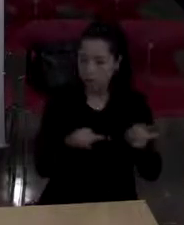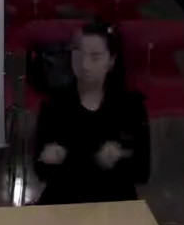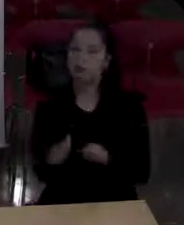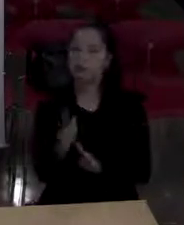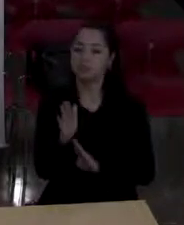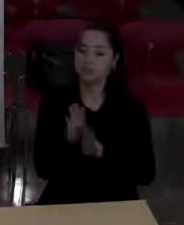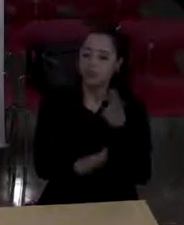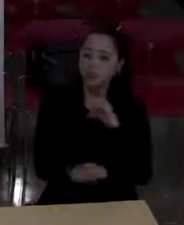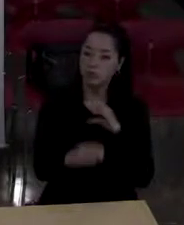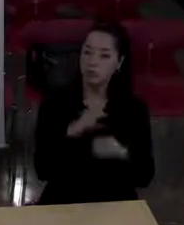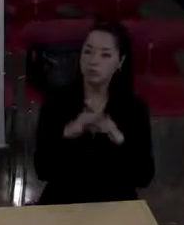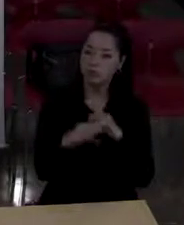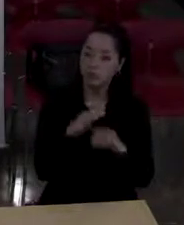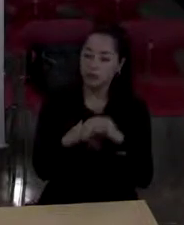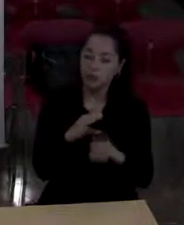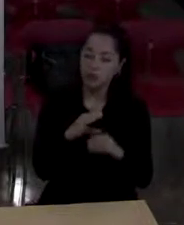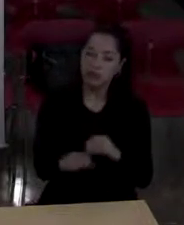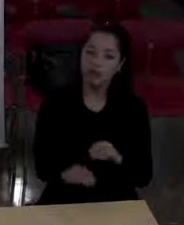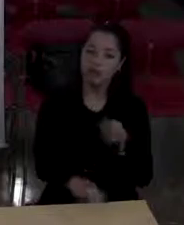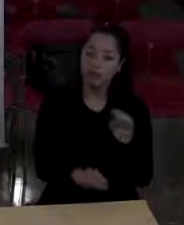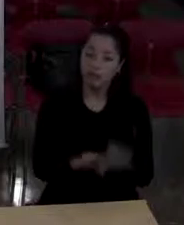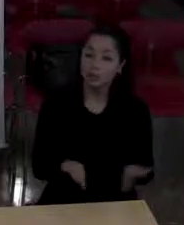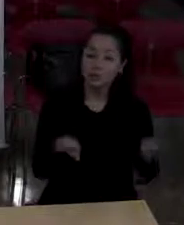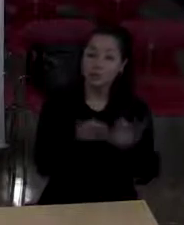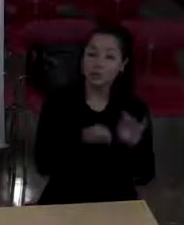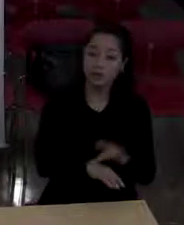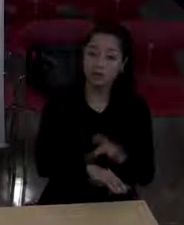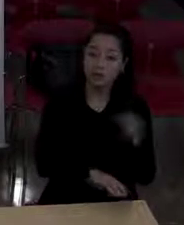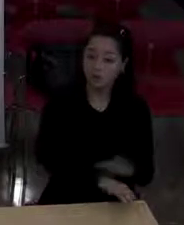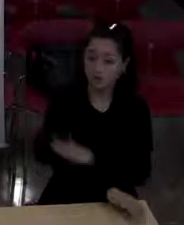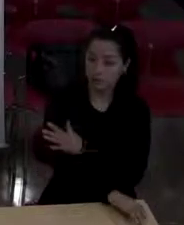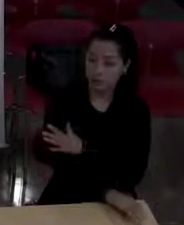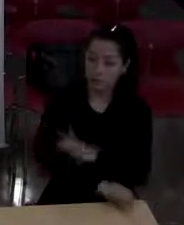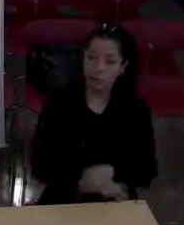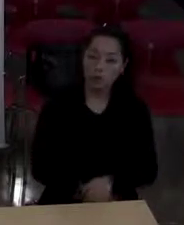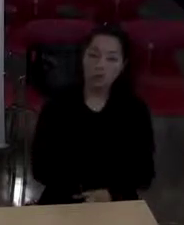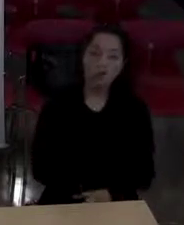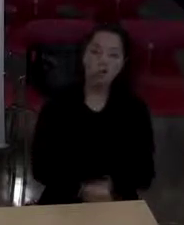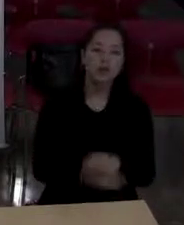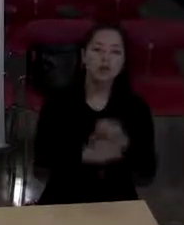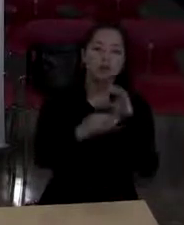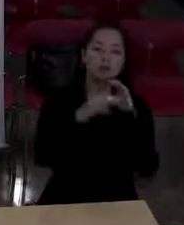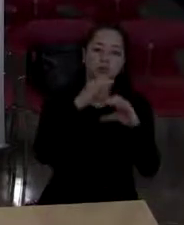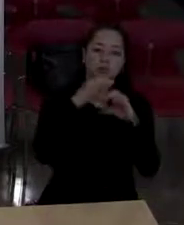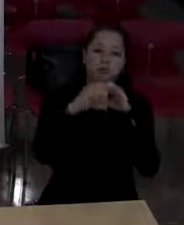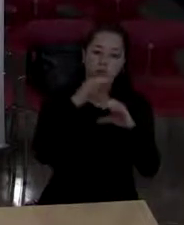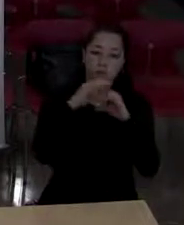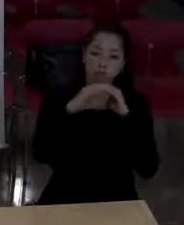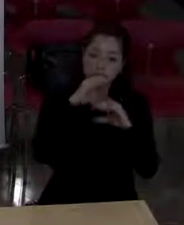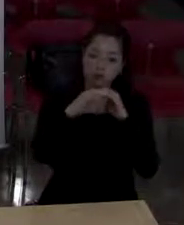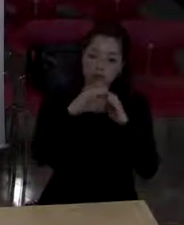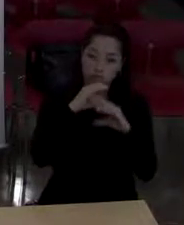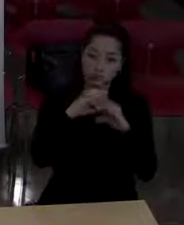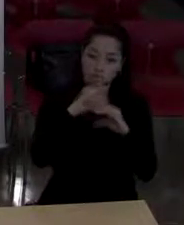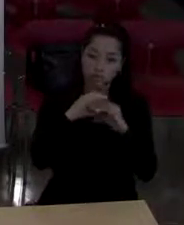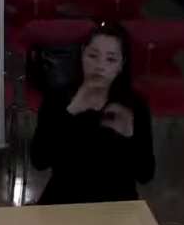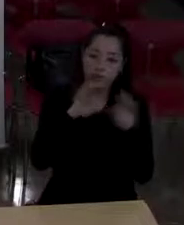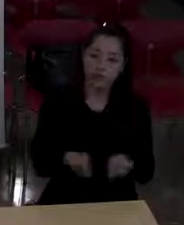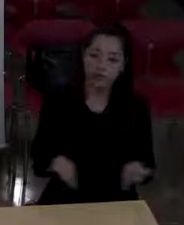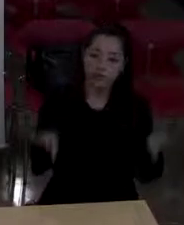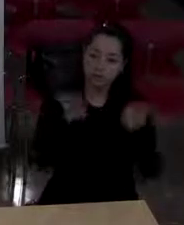la estimulación auditiva. Por ejemplo, la comunicación se va iniciando debido a que el adulto interpreta el comportamiento reflejo del